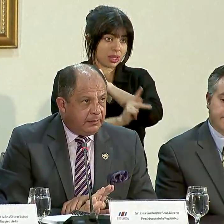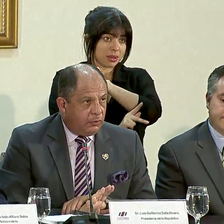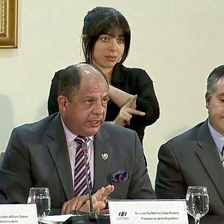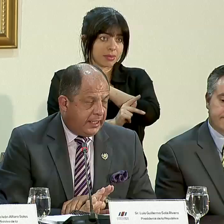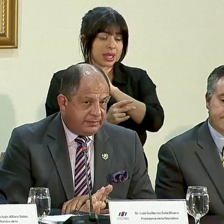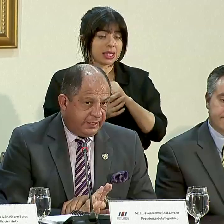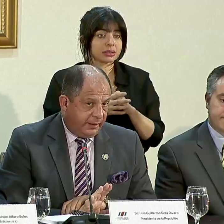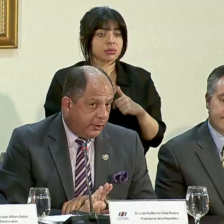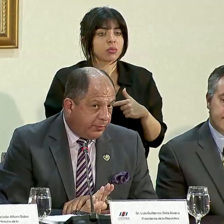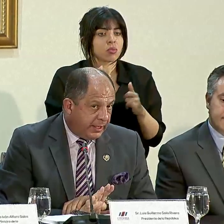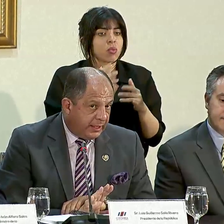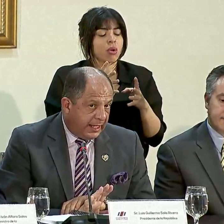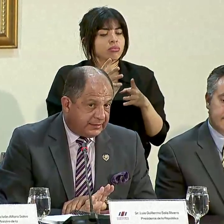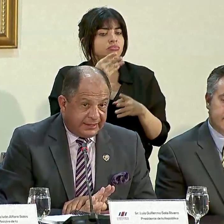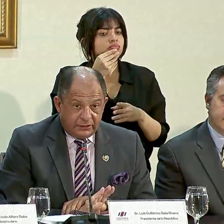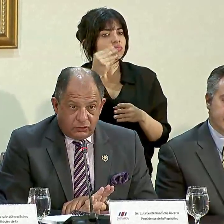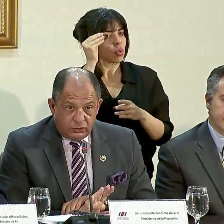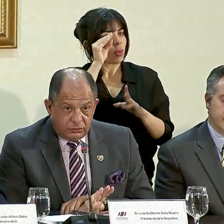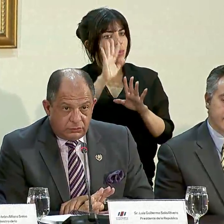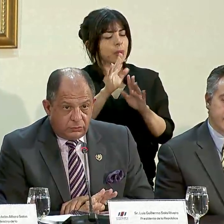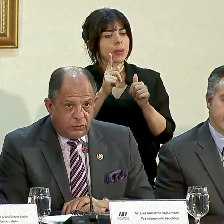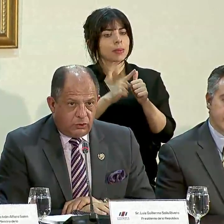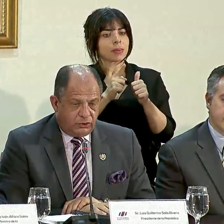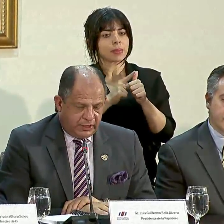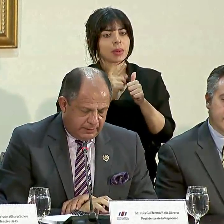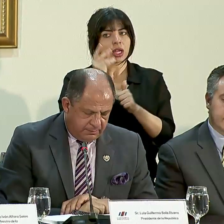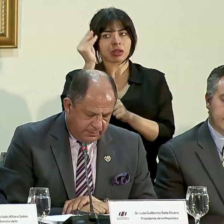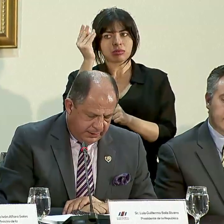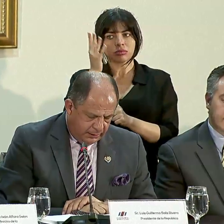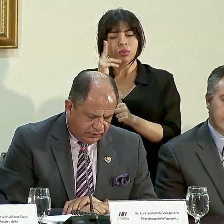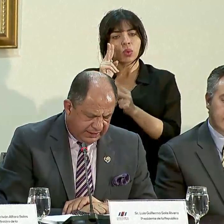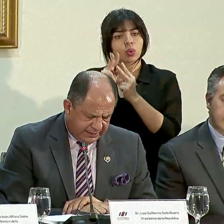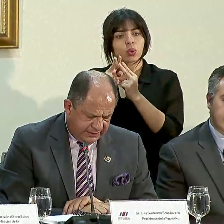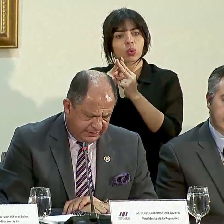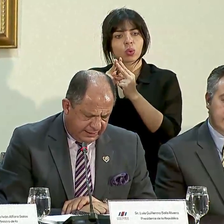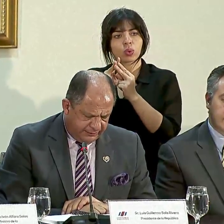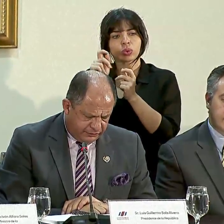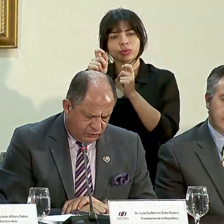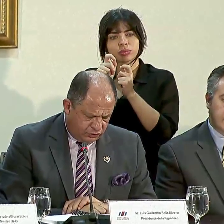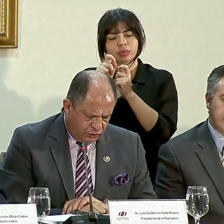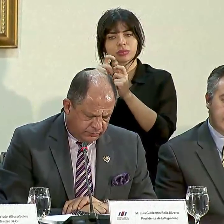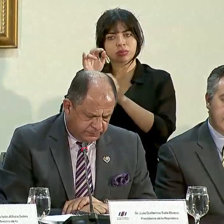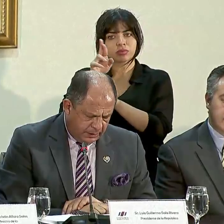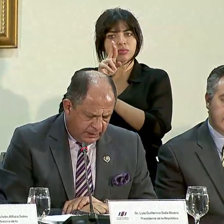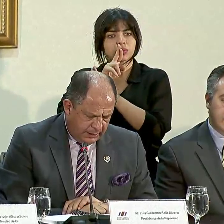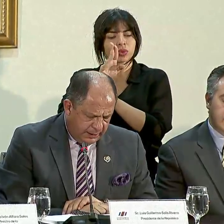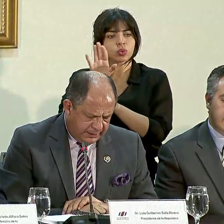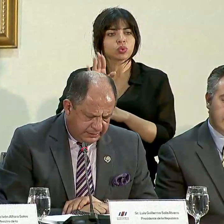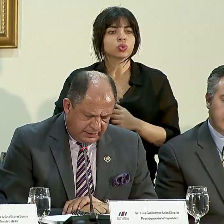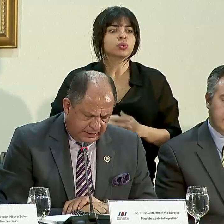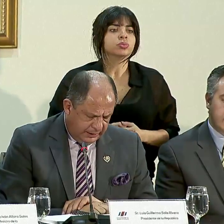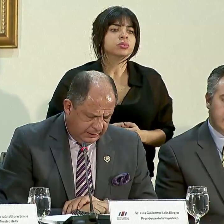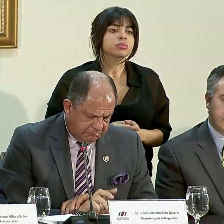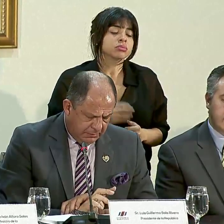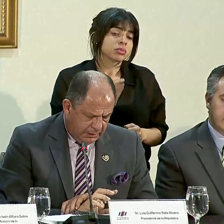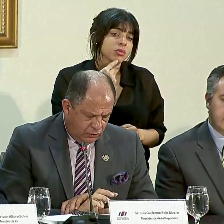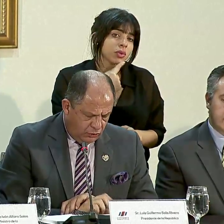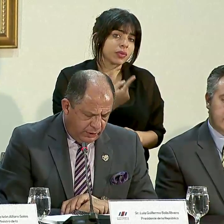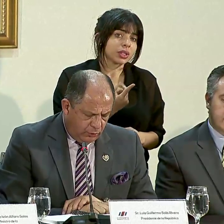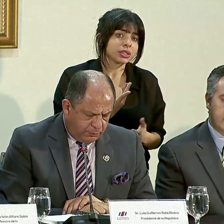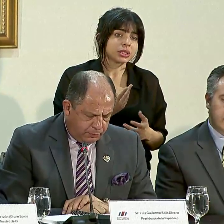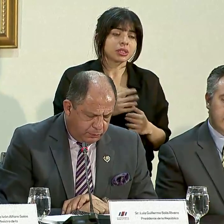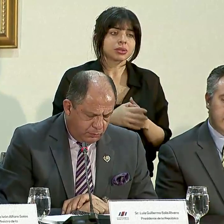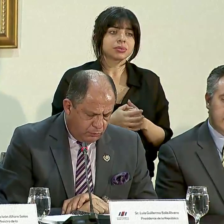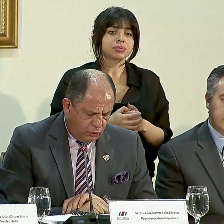República, voy a abstenerme de opinar hasta tanto no conozca los alcances de la resolución. He de decirle que